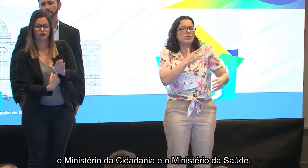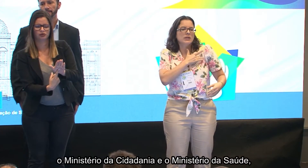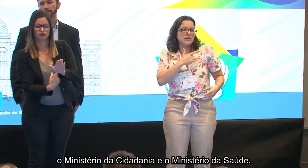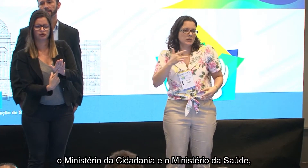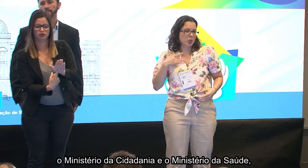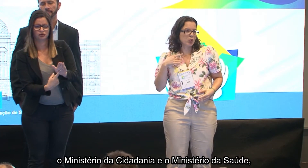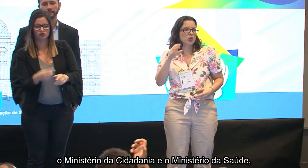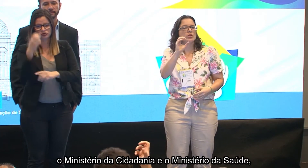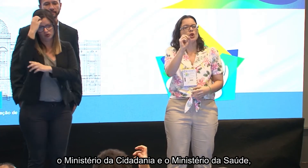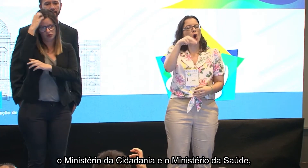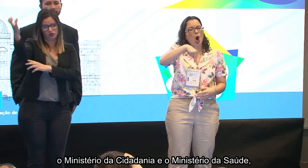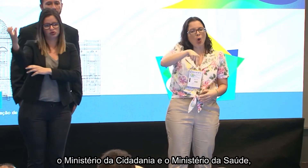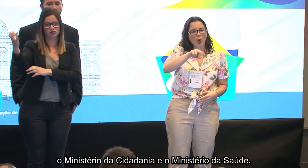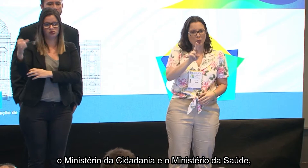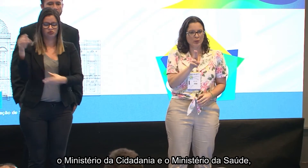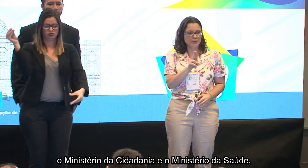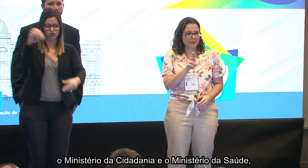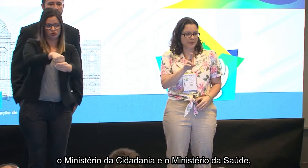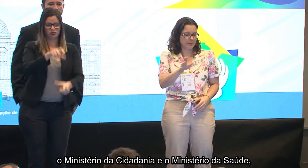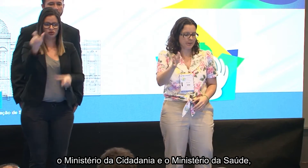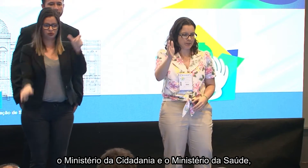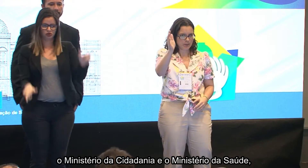e o Ministério da Cidadania e o Ministério da Saúde,